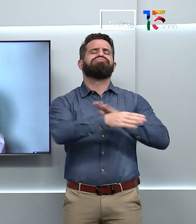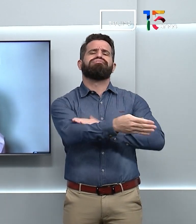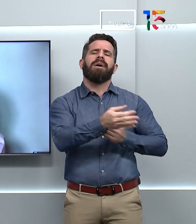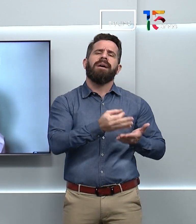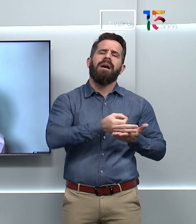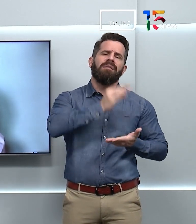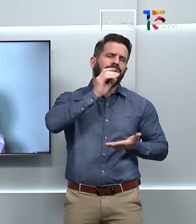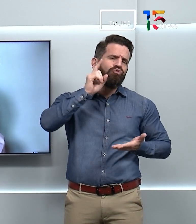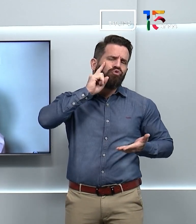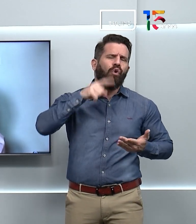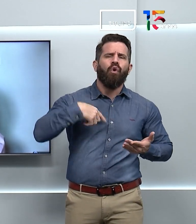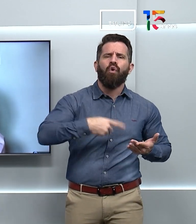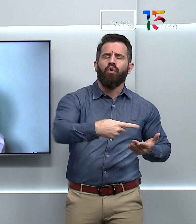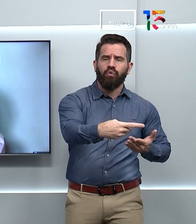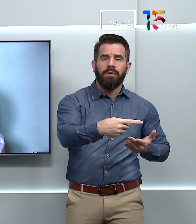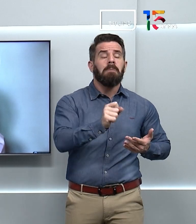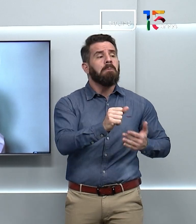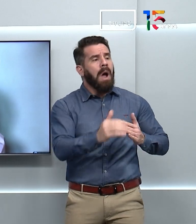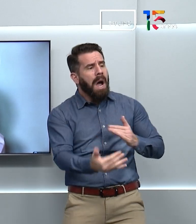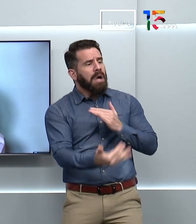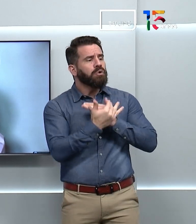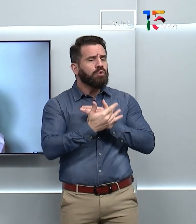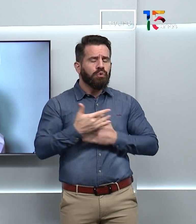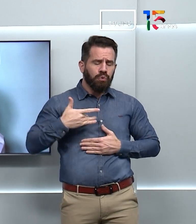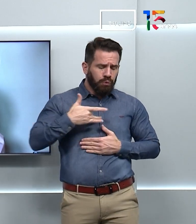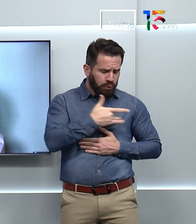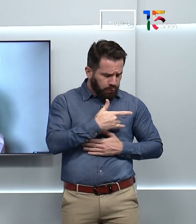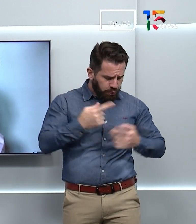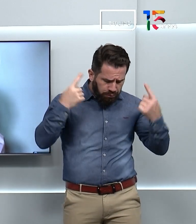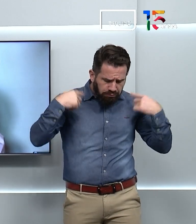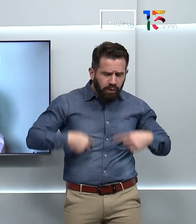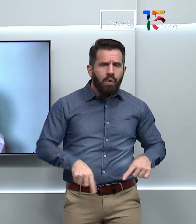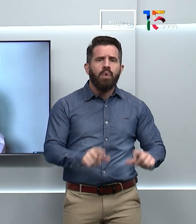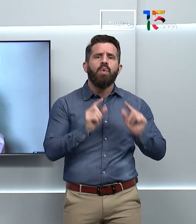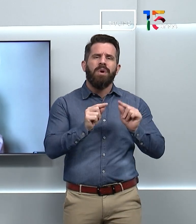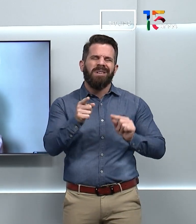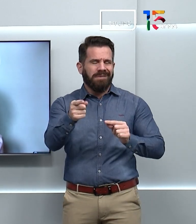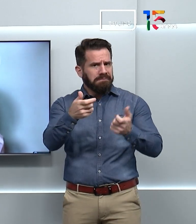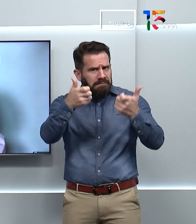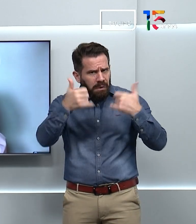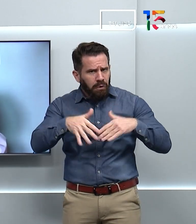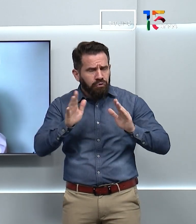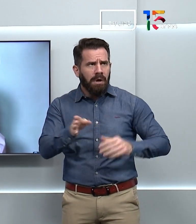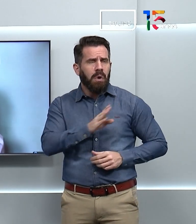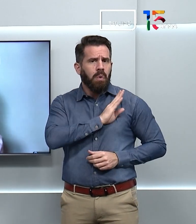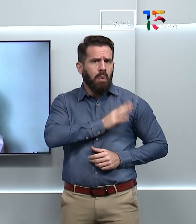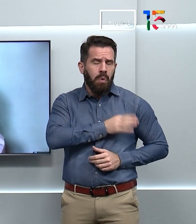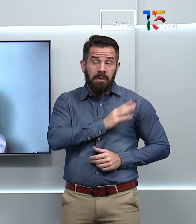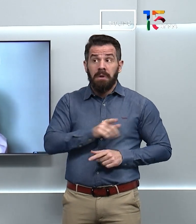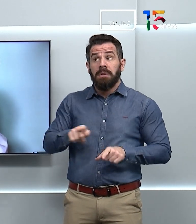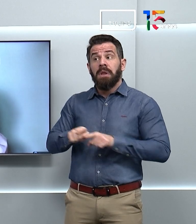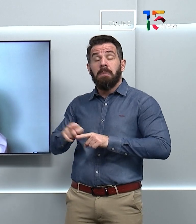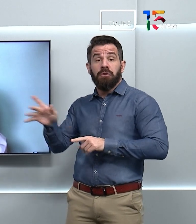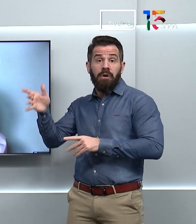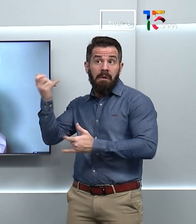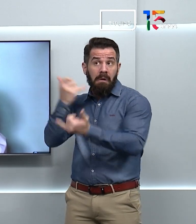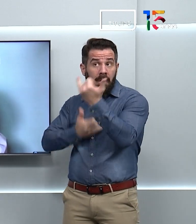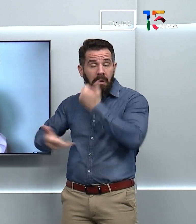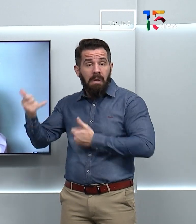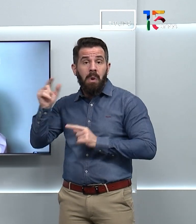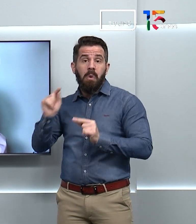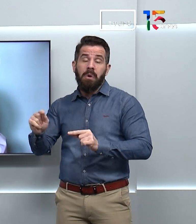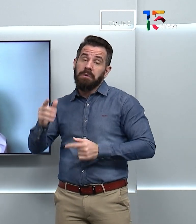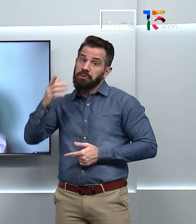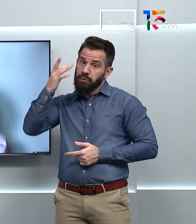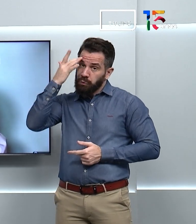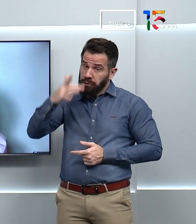pode estar auxiliando o corpo em quais áreas? Você citou aí o coração, já ouvi dizer também que o café, não